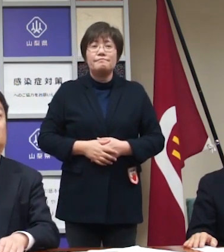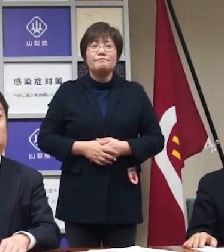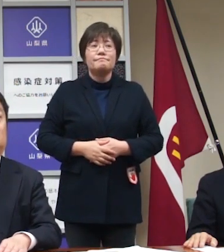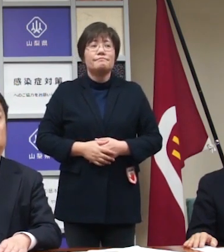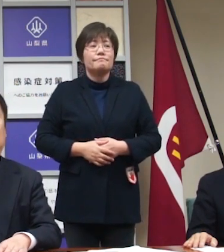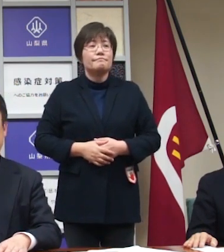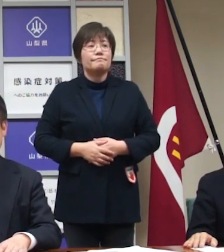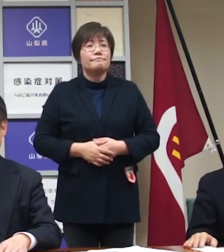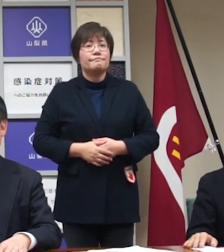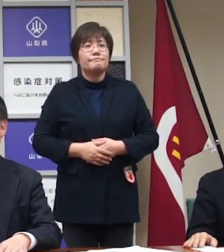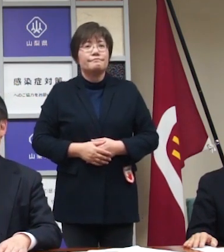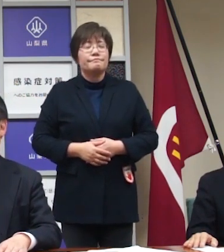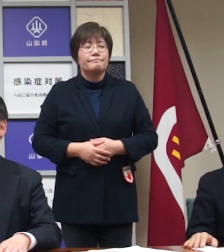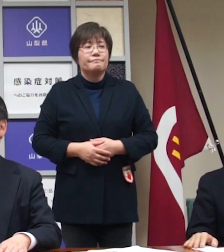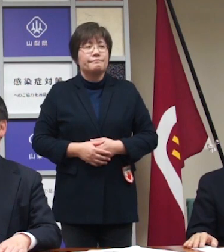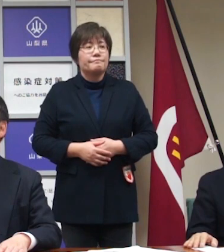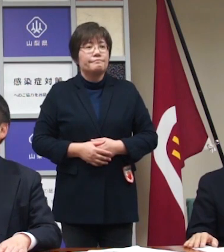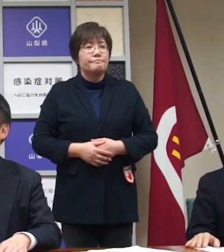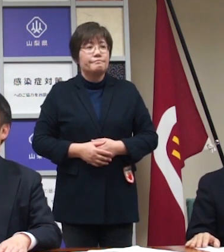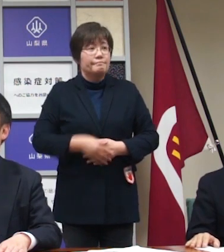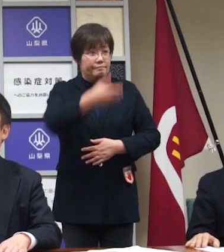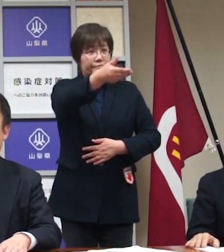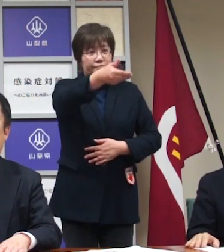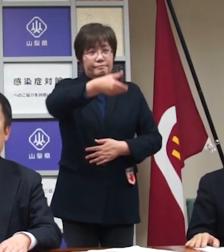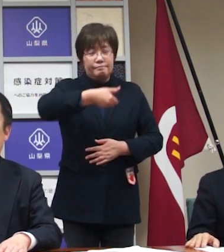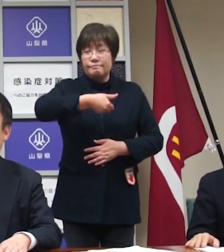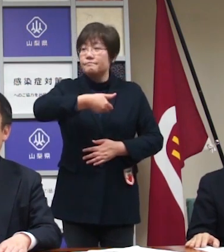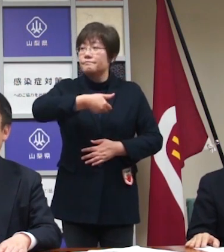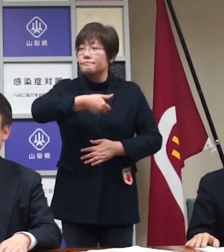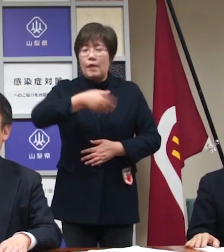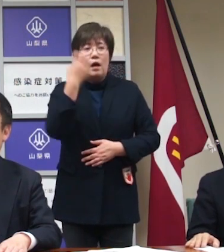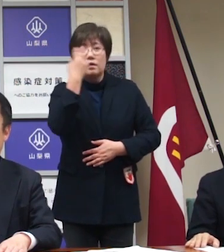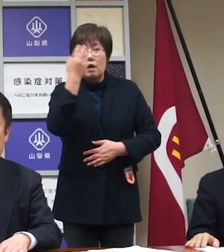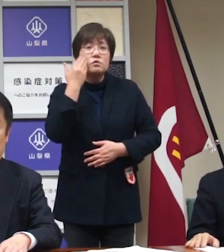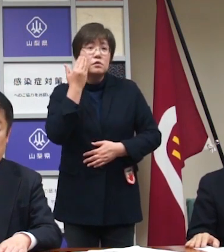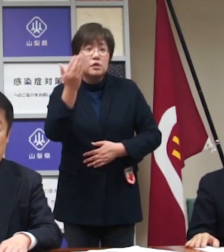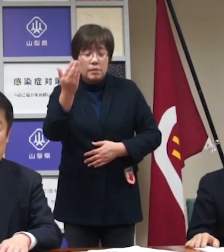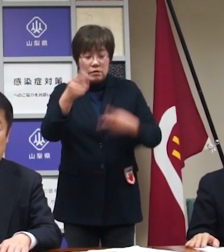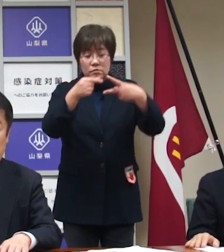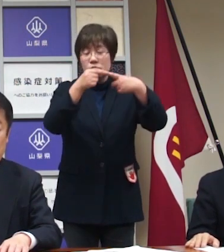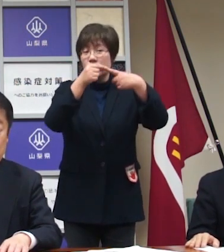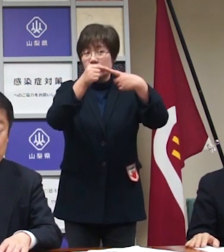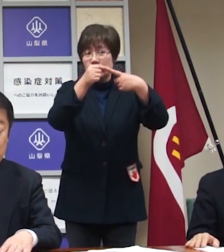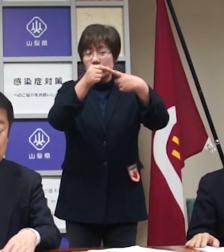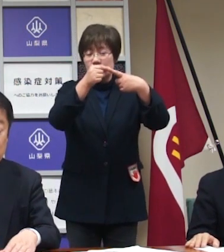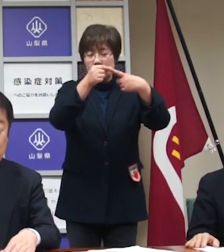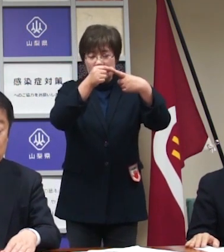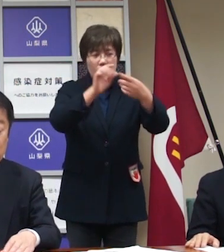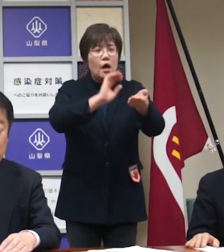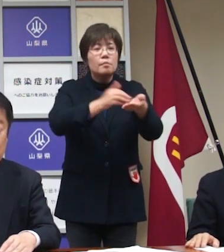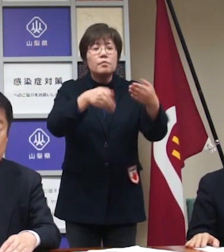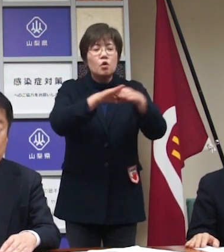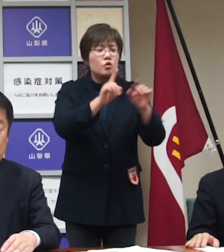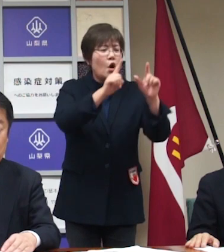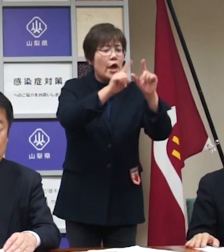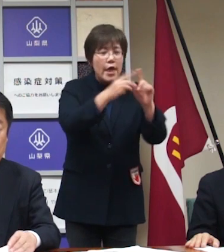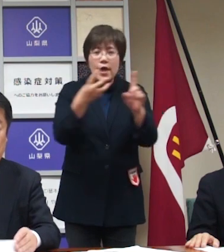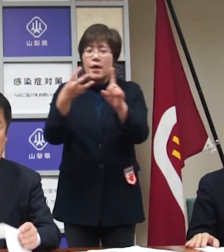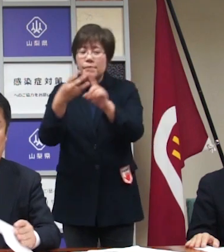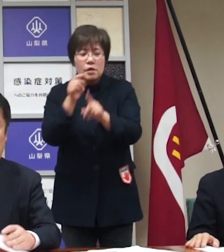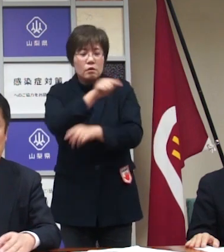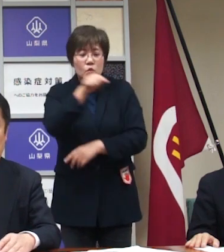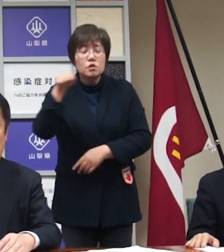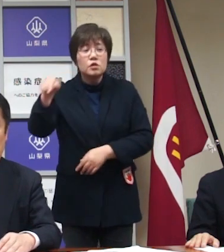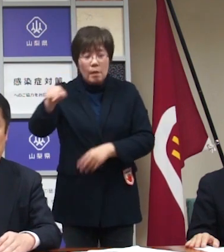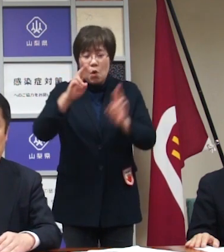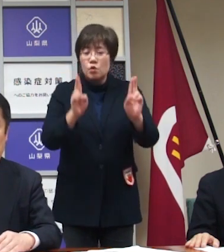う。 はい、どうぞ。確認なんですけども、1の方も医療機関 A、B ともに専門外来とかではないわけです